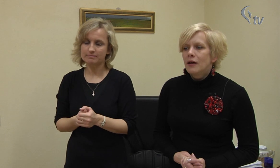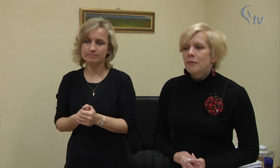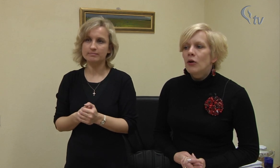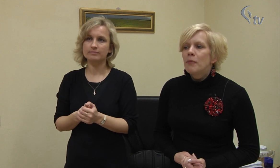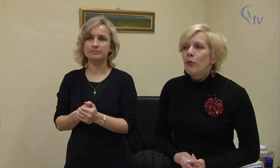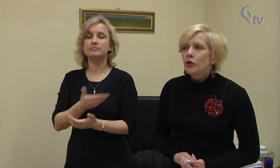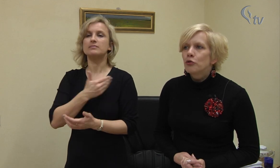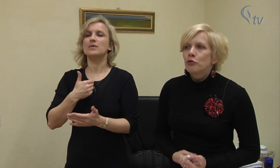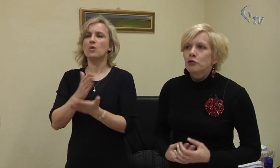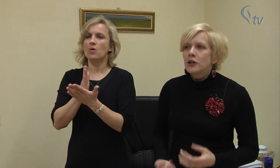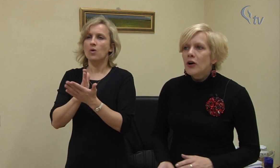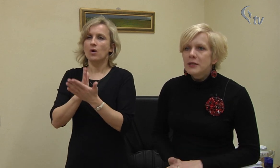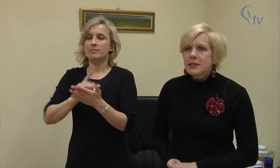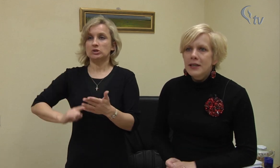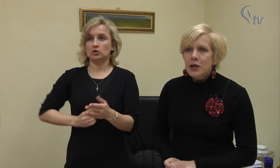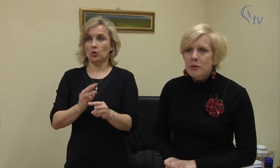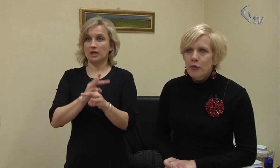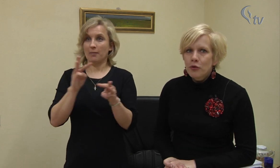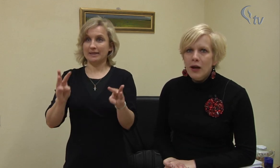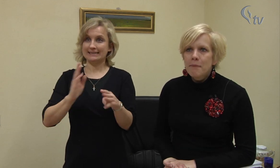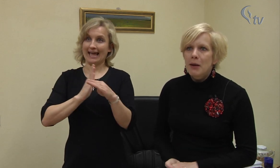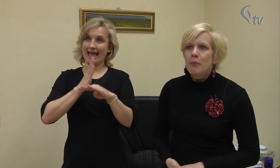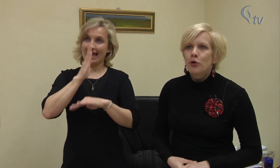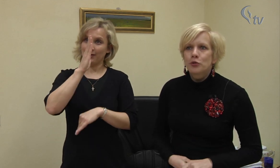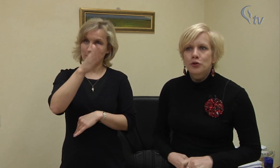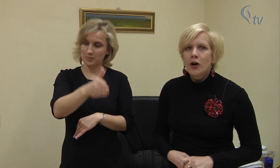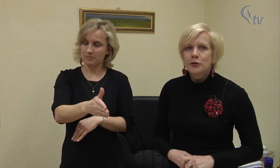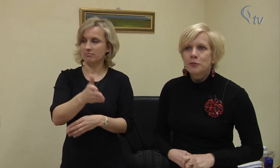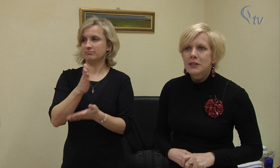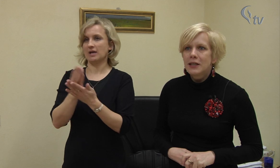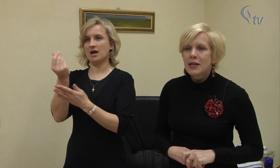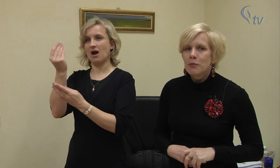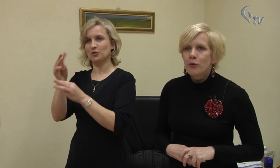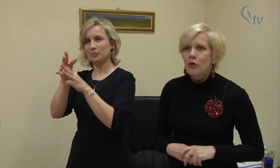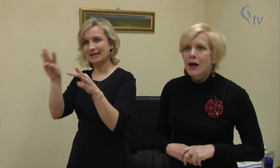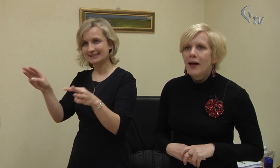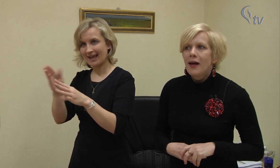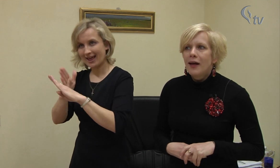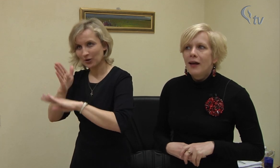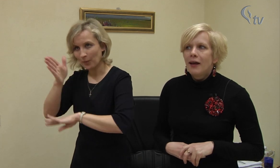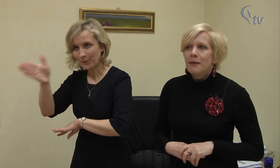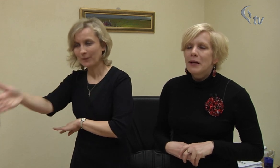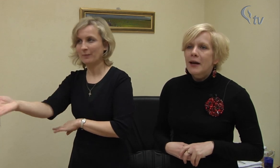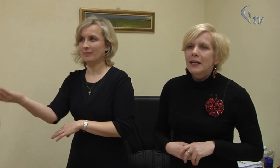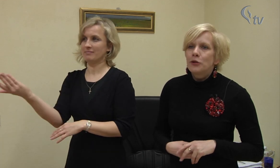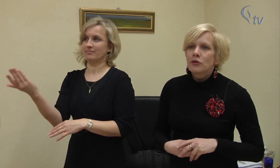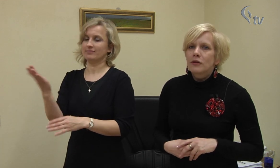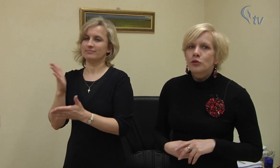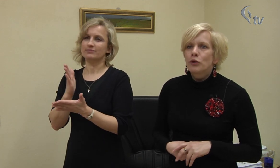Me oleme pöördunud Sotsiaalministeeriumi poole, me oleme pöördunud Rahandusministeeriumi poole, me oleme rääkinud